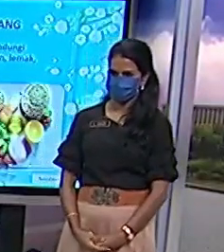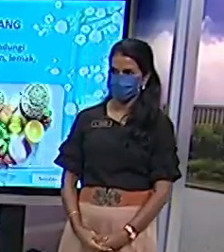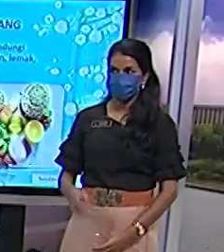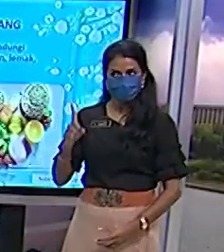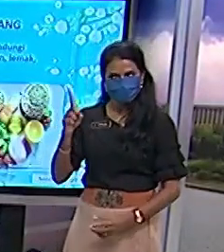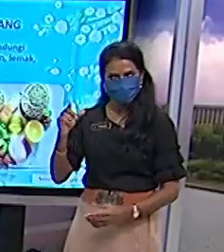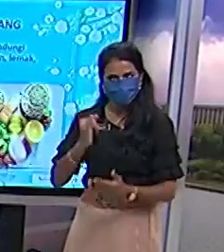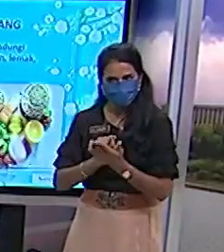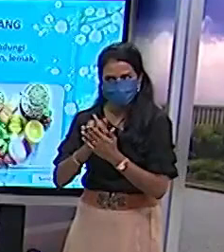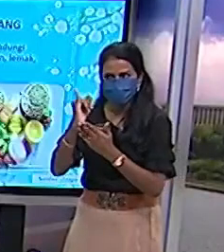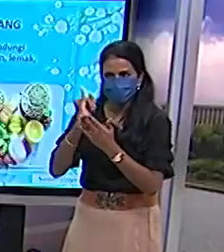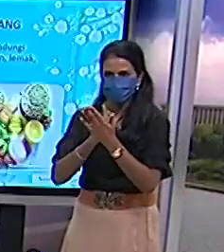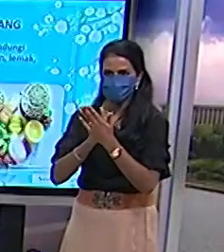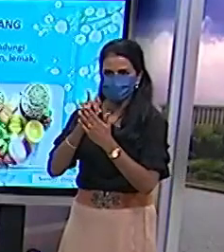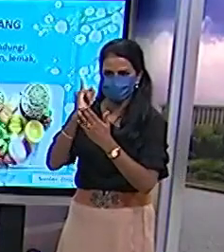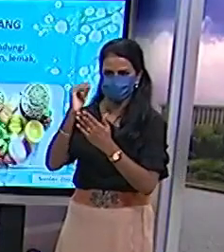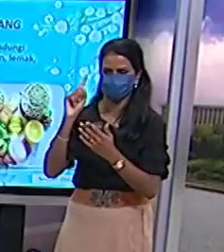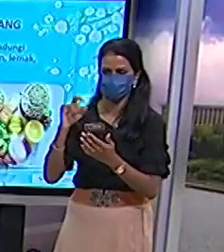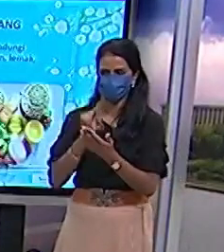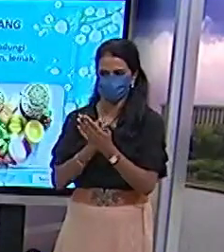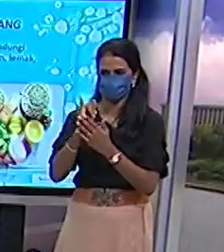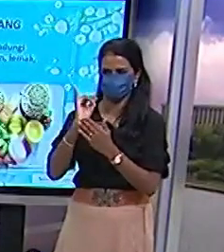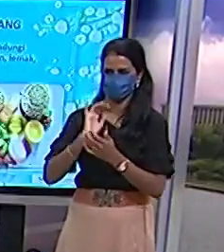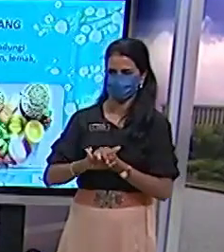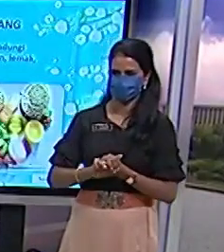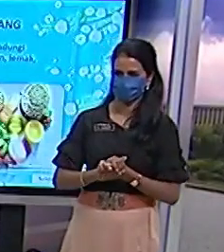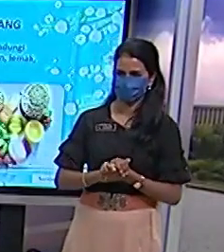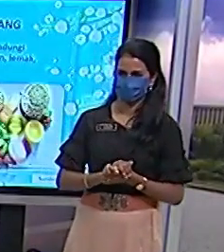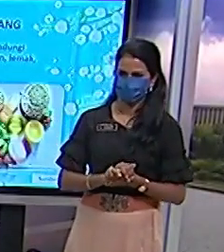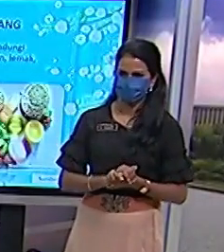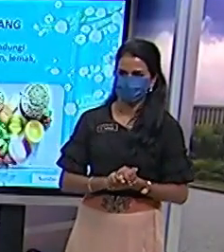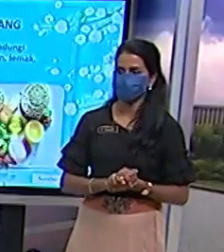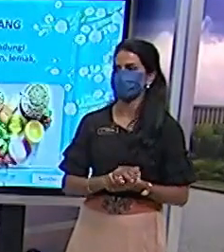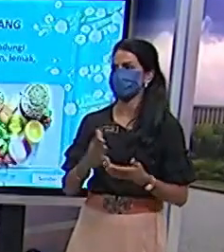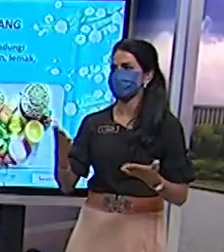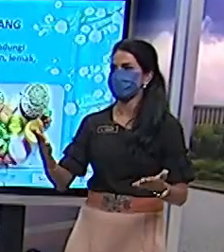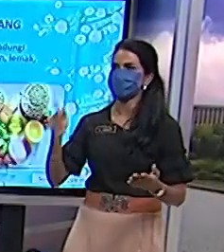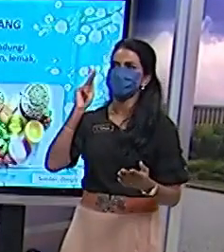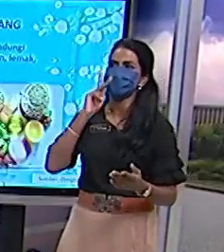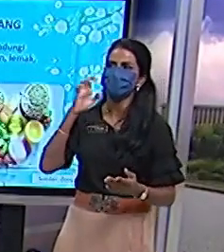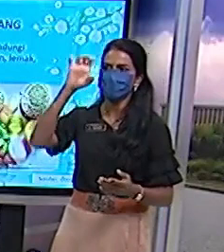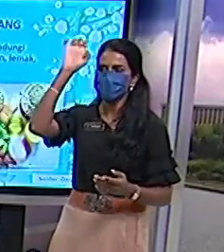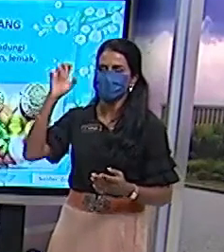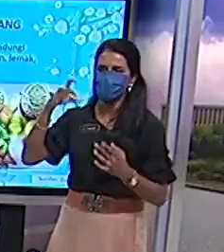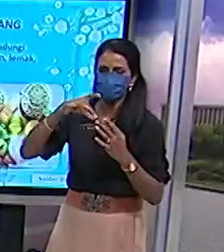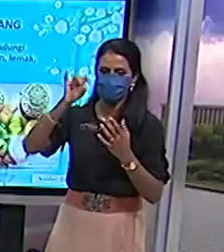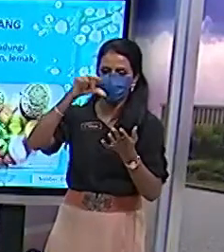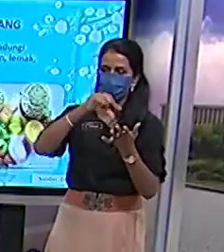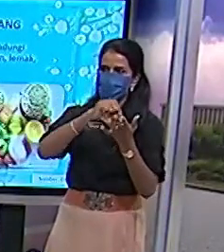Secara jujurnya jujur eh? Mesti jujur. Mesti jujur. Saya pilih ini. Ayam goreng. Kakak Ellie pilih